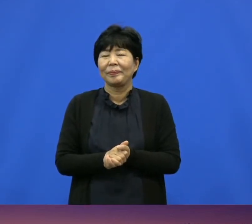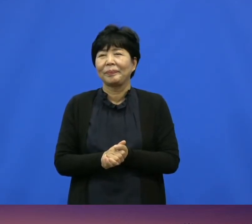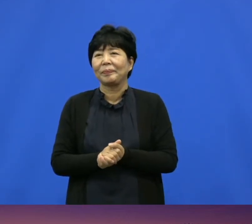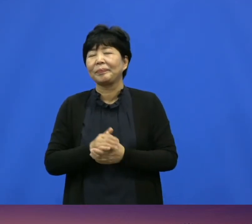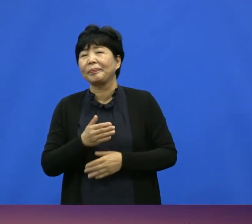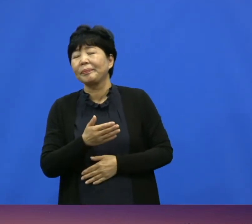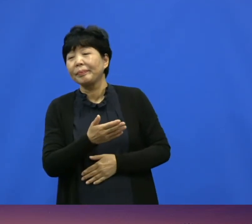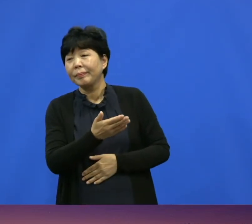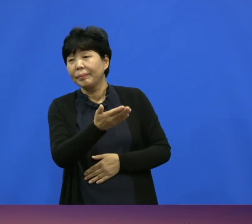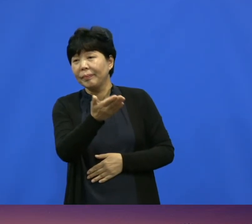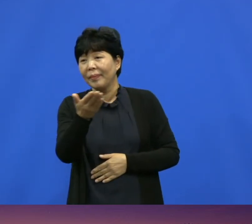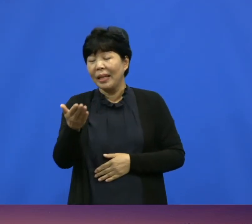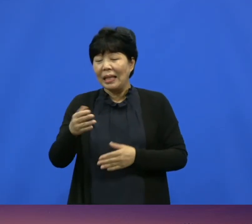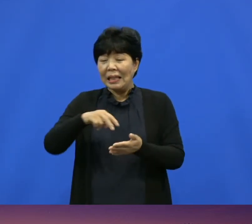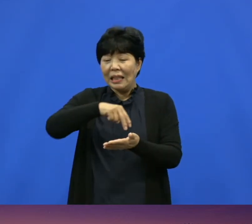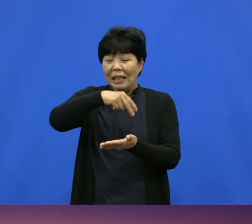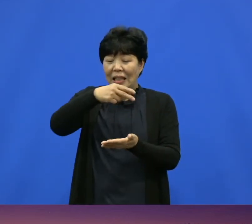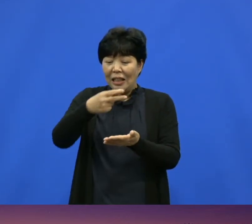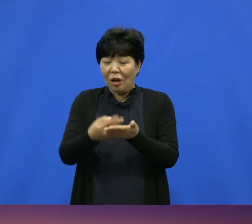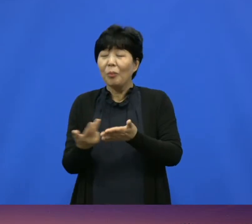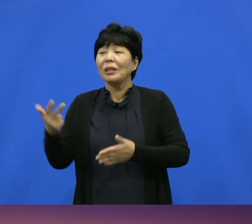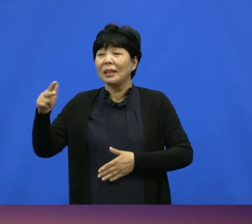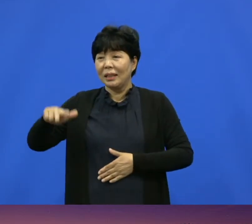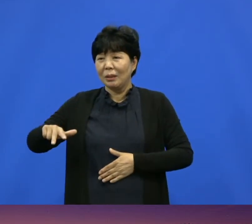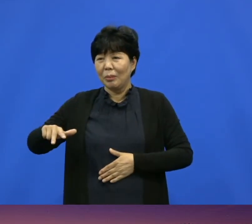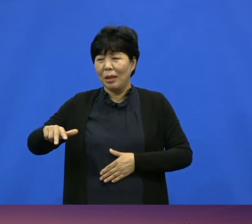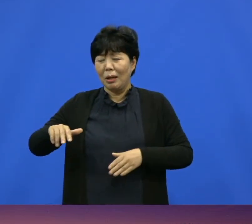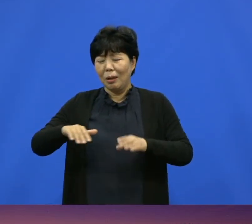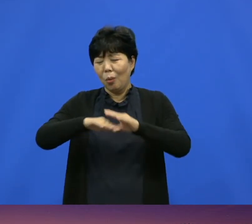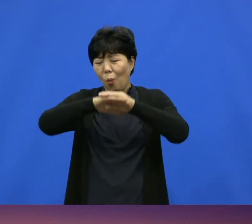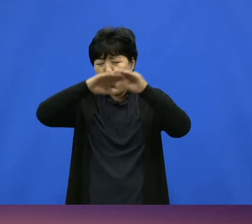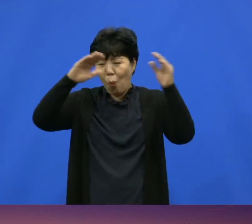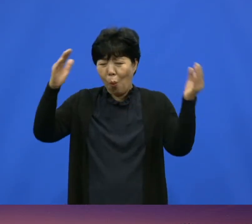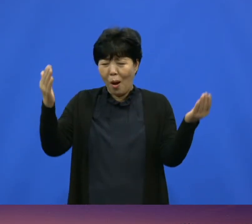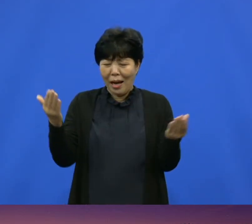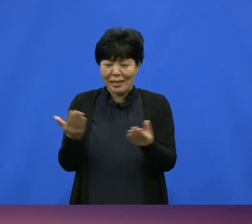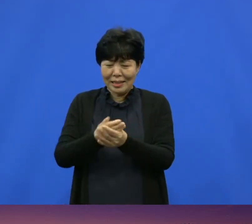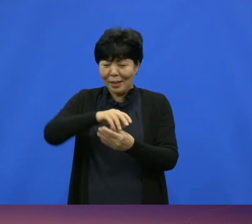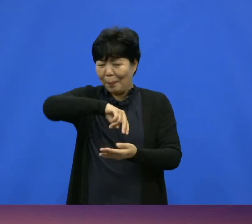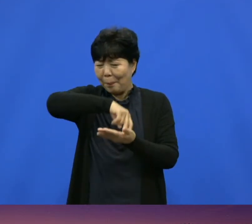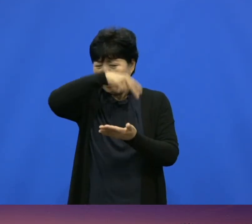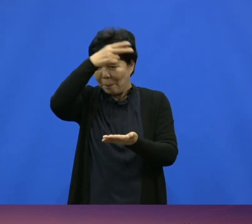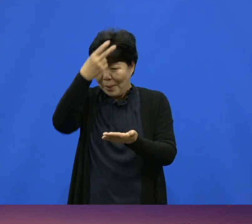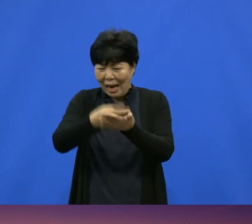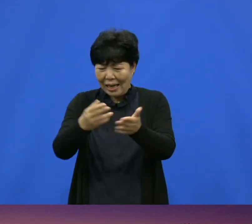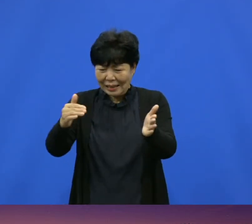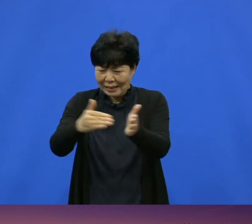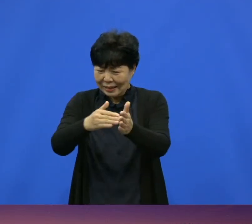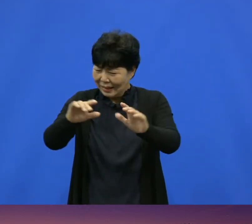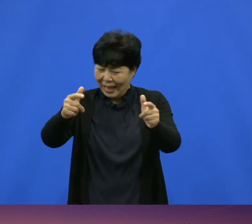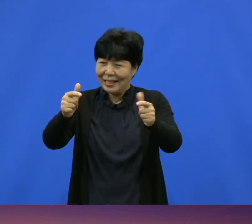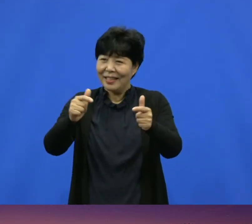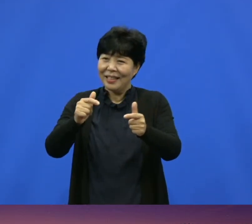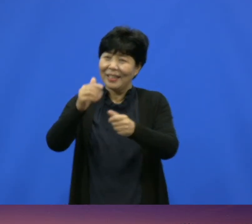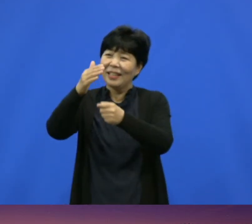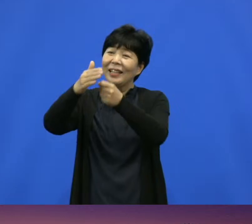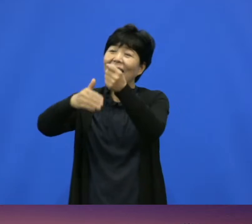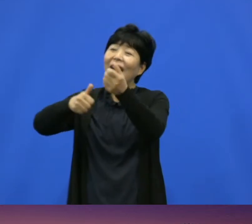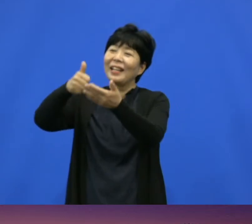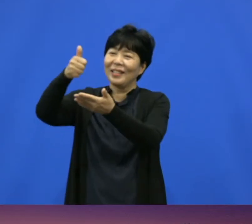여러분, 우리가 넘어지지만 아주 넘어지지 않는 것은 우리가 넘어지는 지점이 바로 하나님의 손 안에 있기